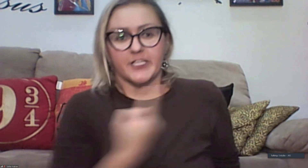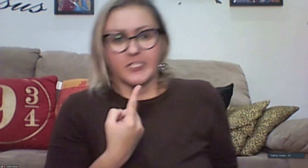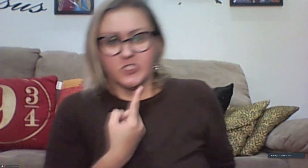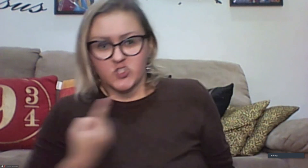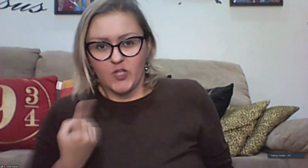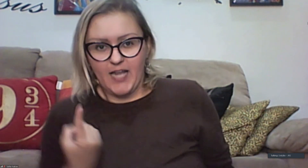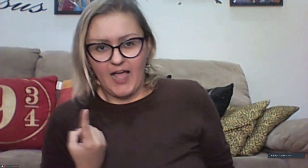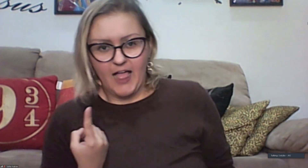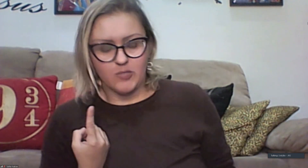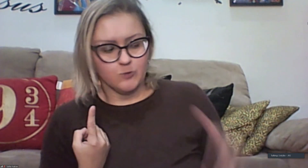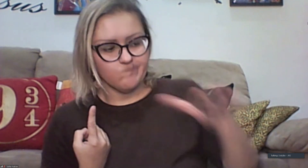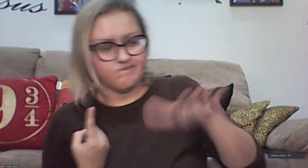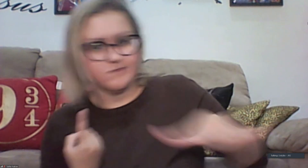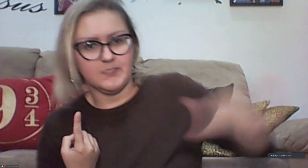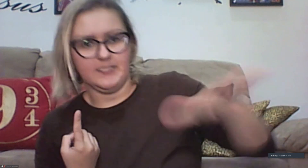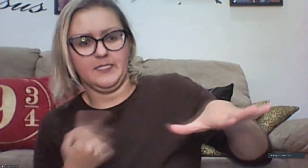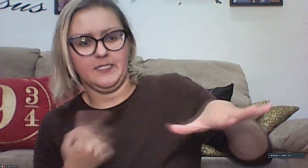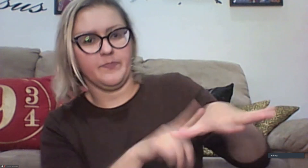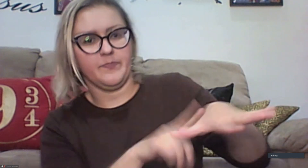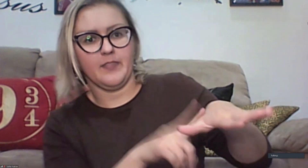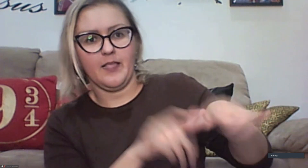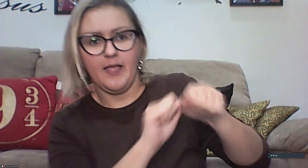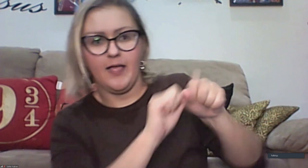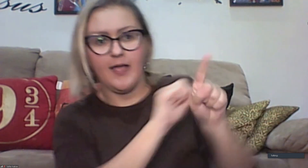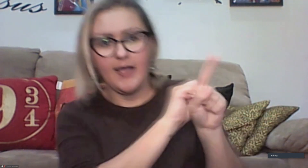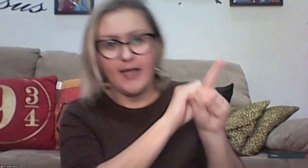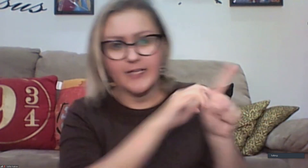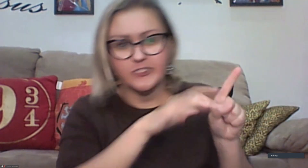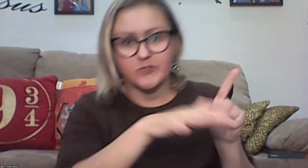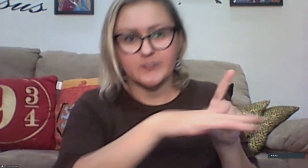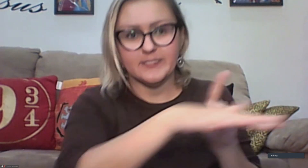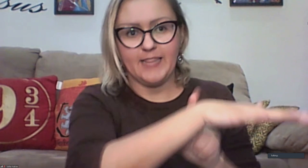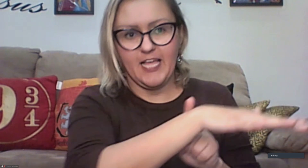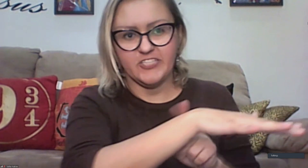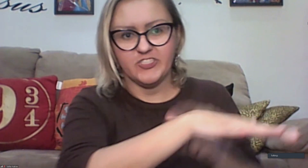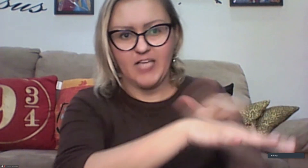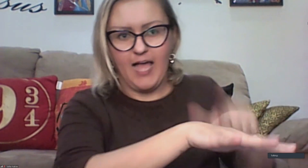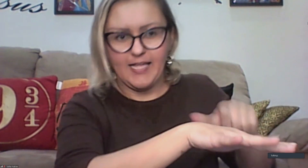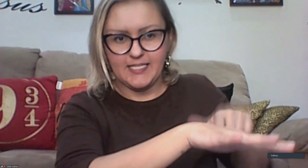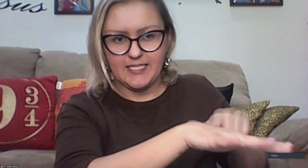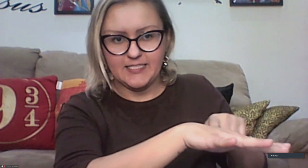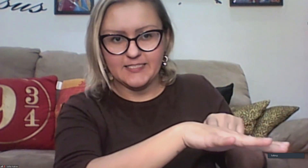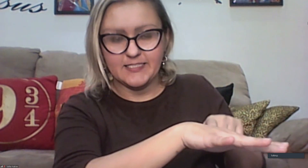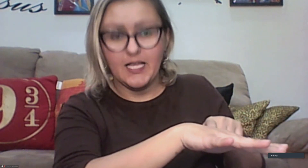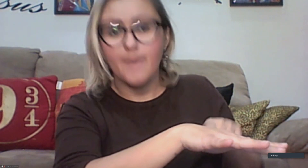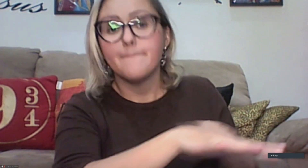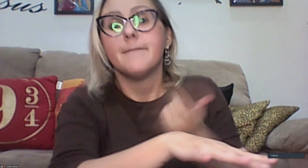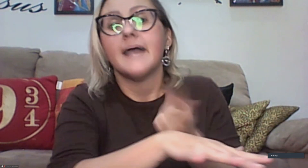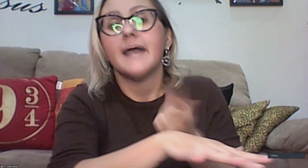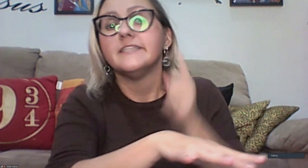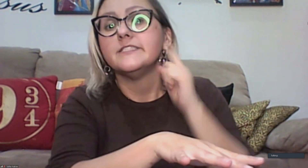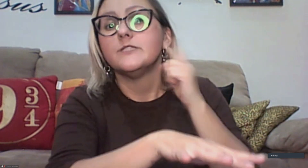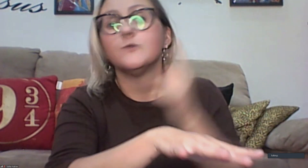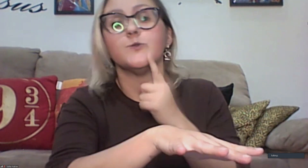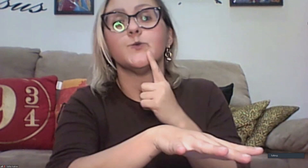ele utiliza a língua de sinais, a Libras. Nós precisamos ensinar a questão